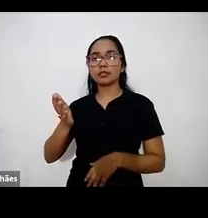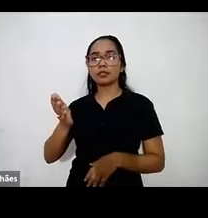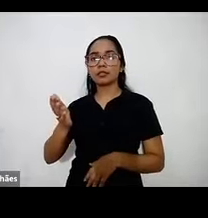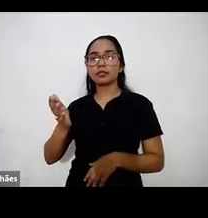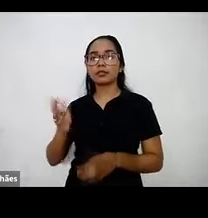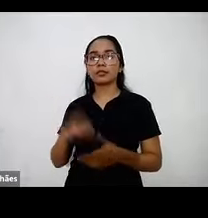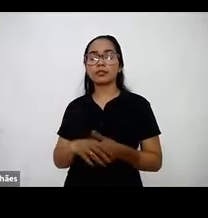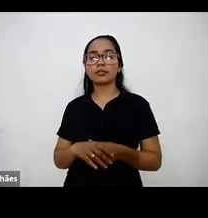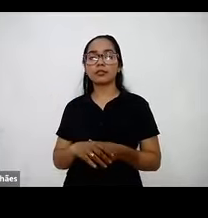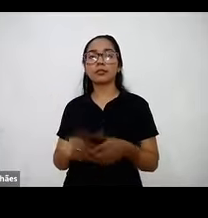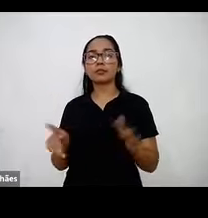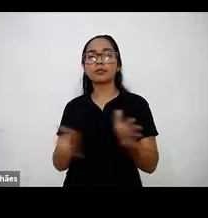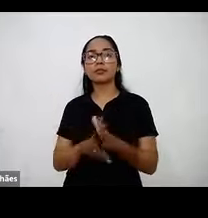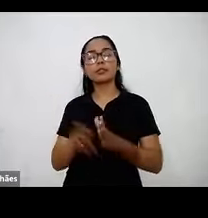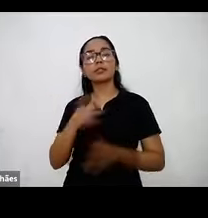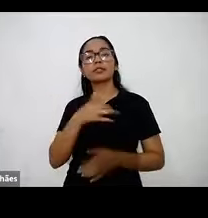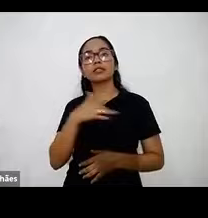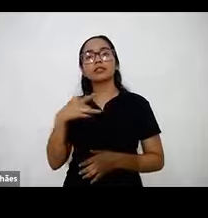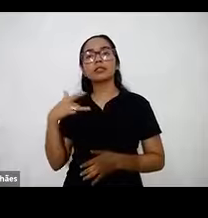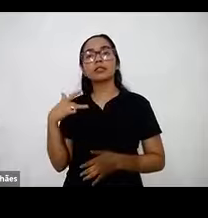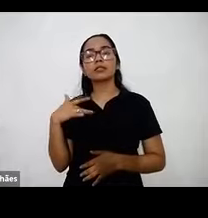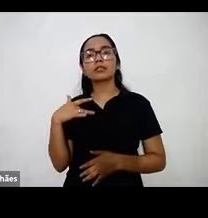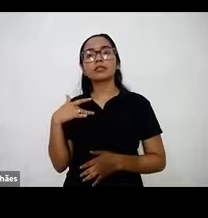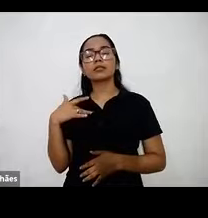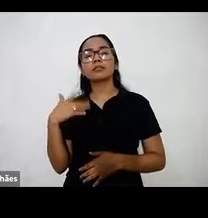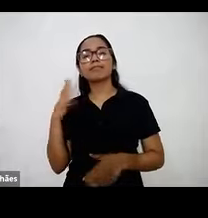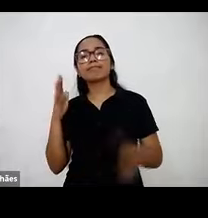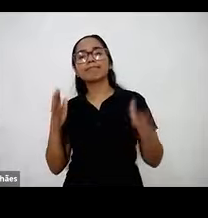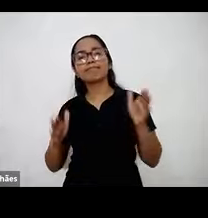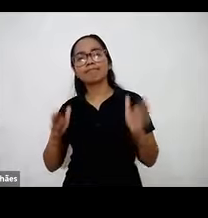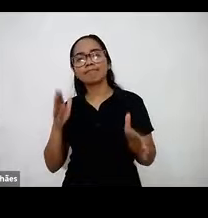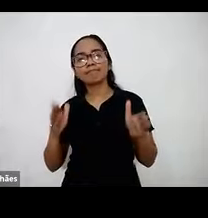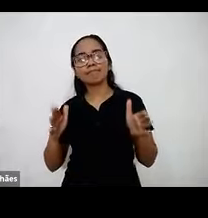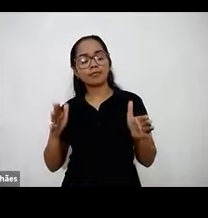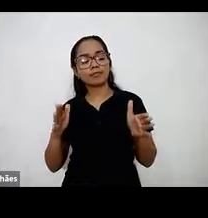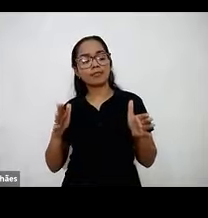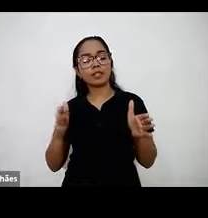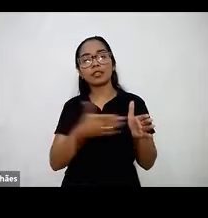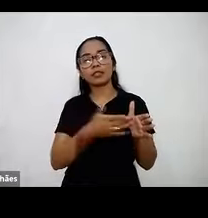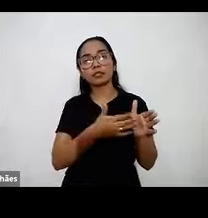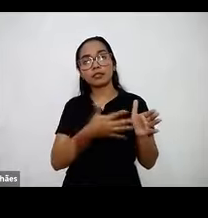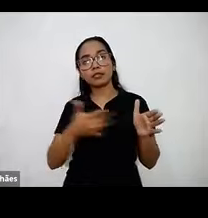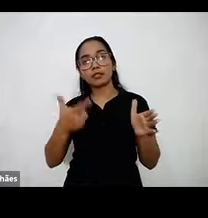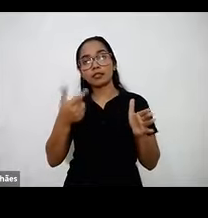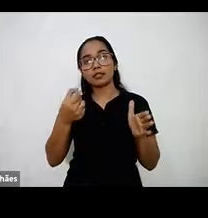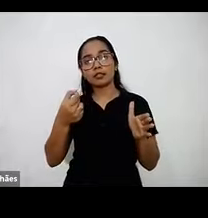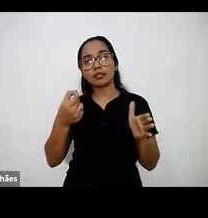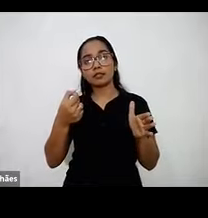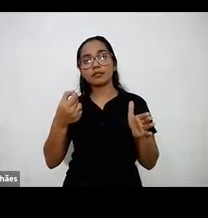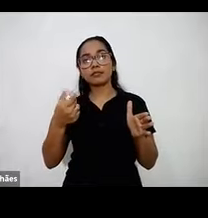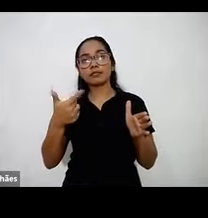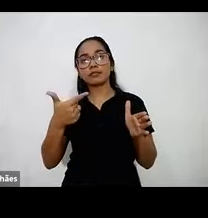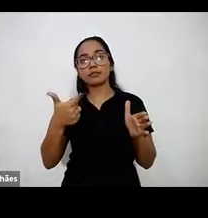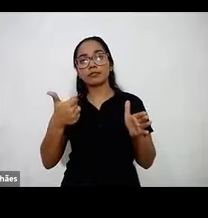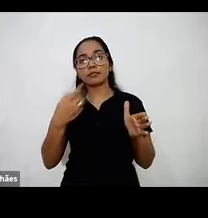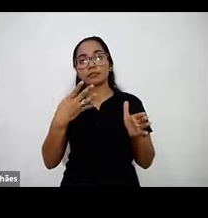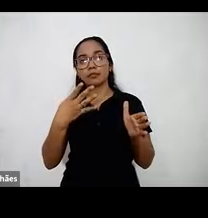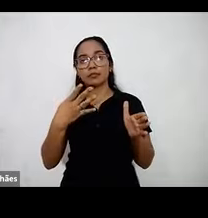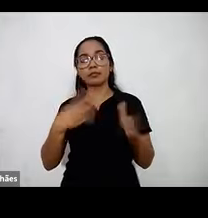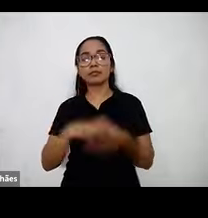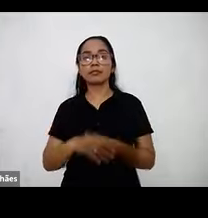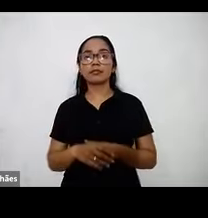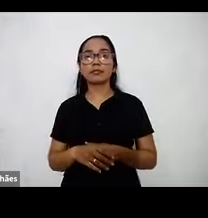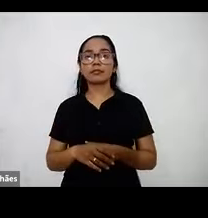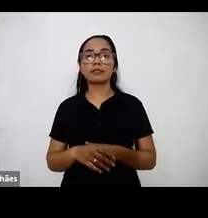Desde 2005 até mais ou menos 2014, né? Com a ampliação da rede de atenção psicossocial, trabalhei